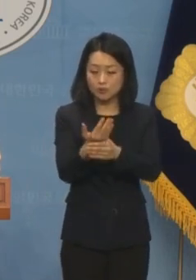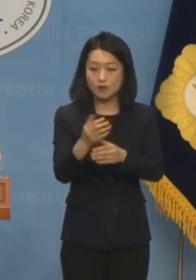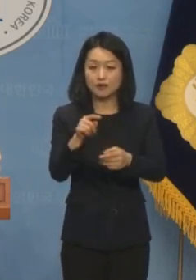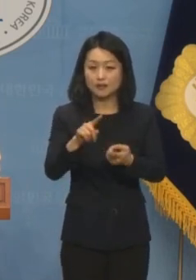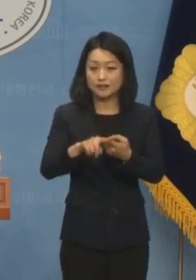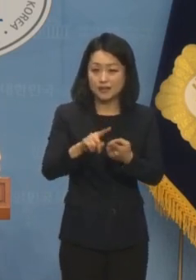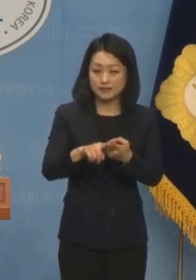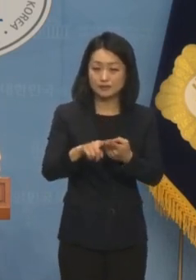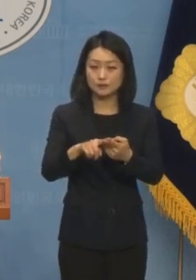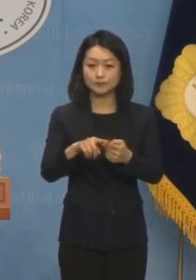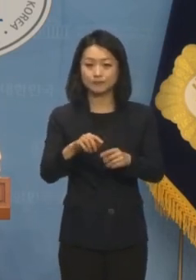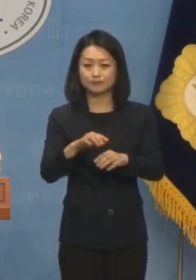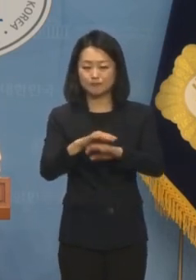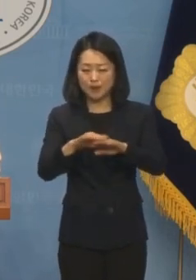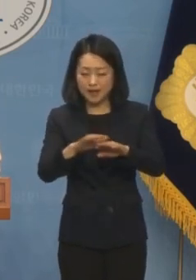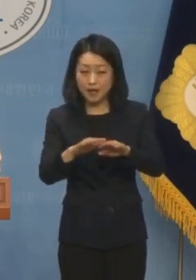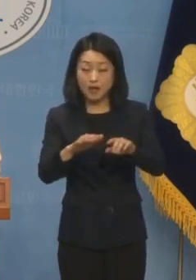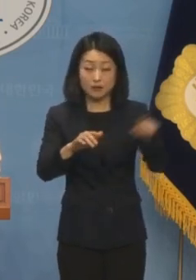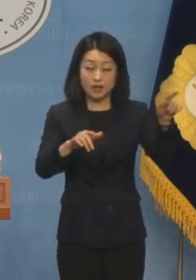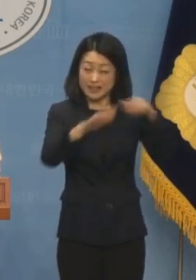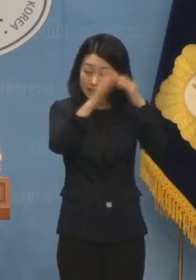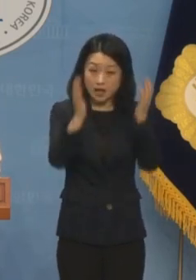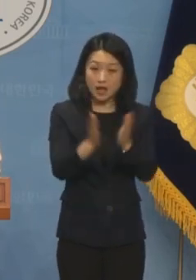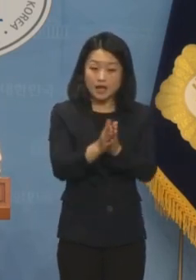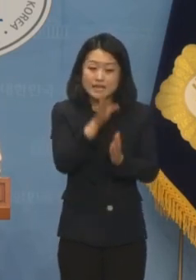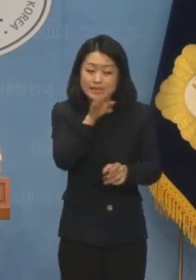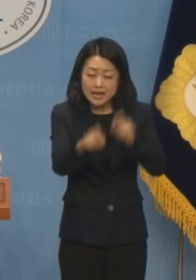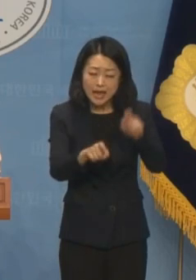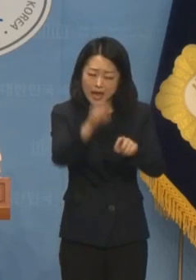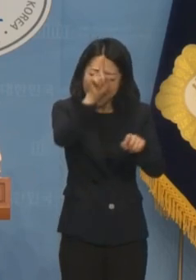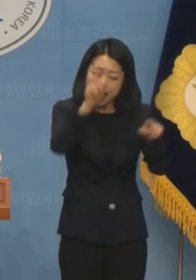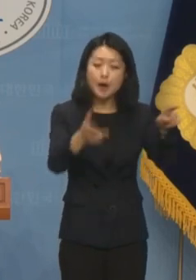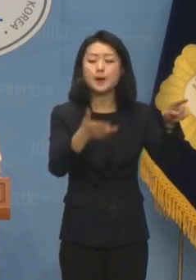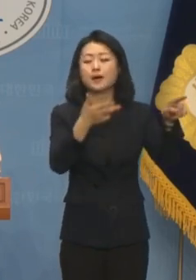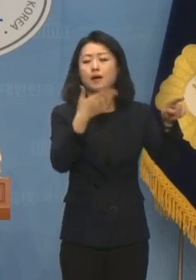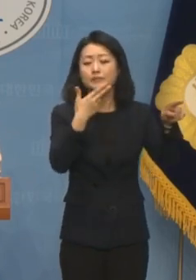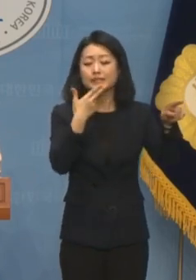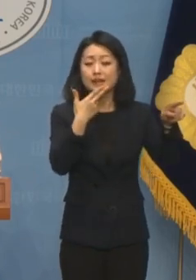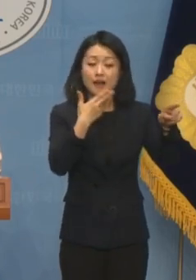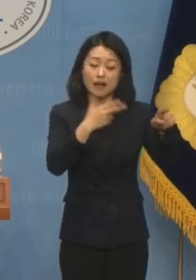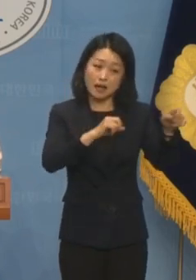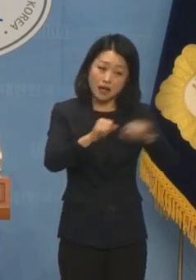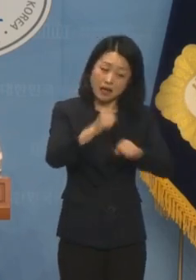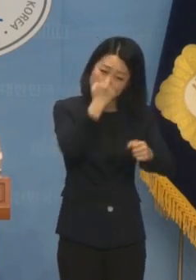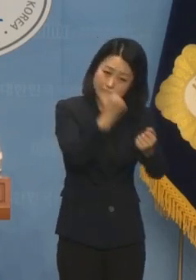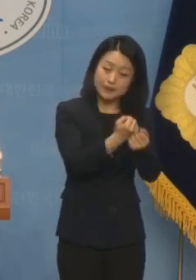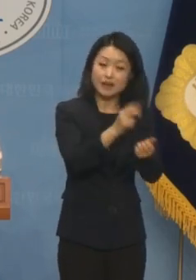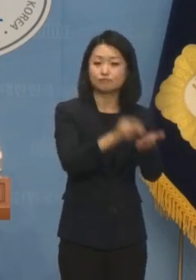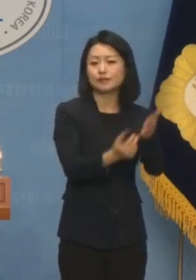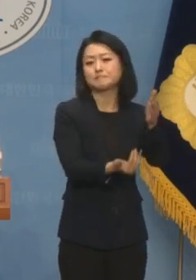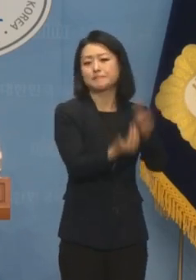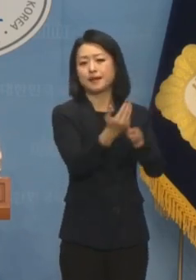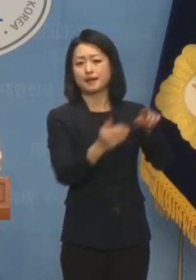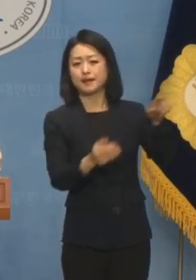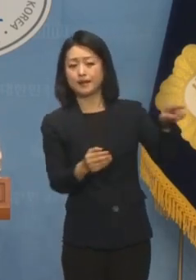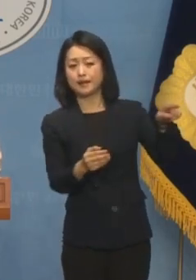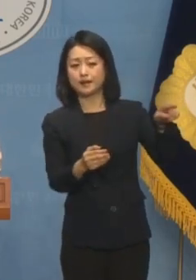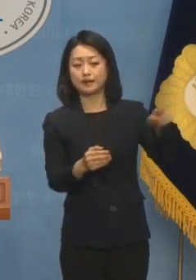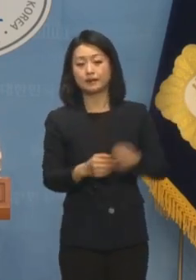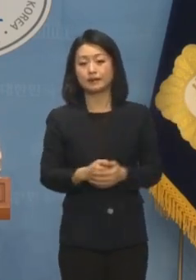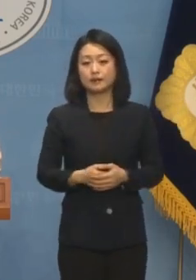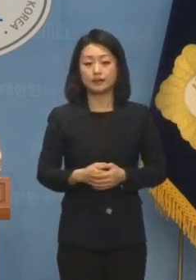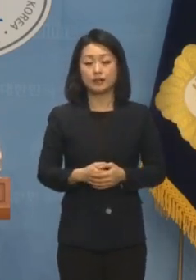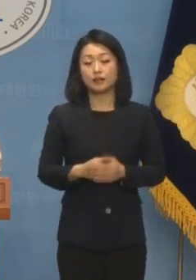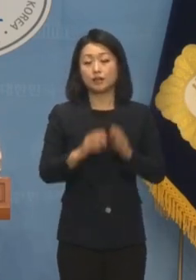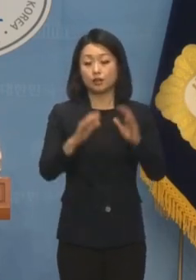생명안전기본법 제정까지 무엇 하나 이행하지 않았습니다. 이 또한 국회가